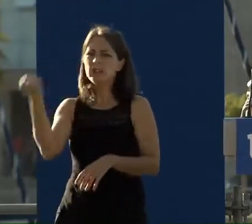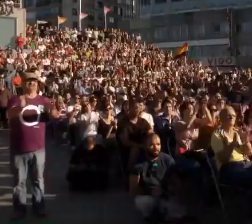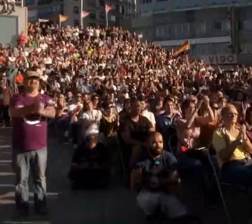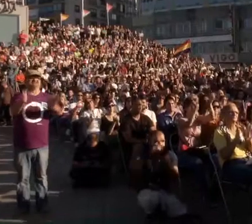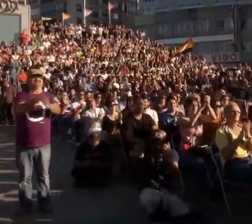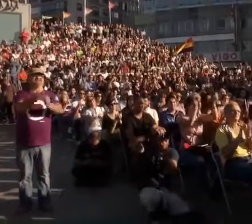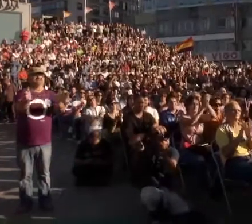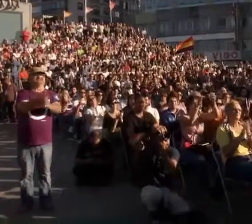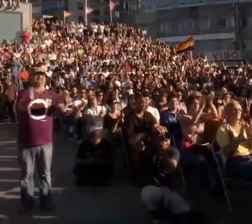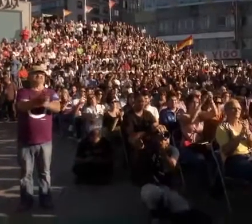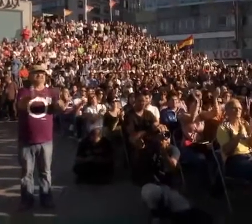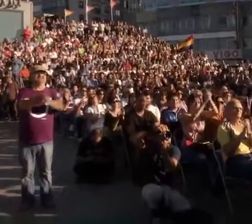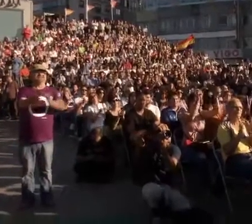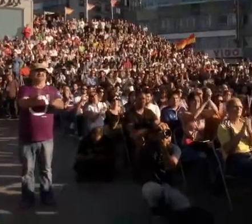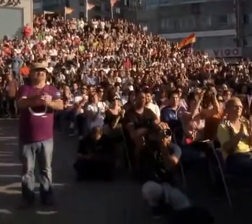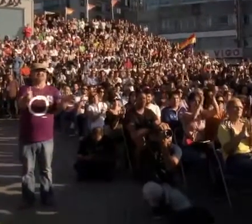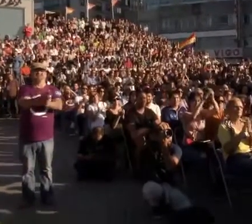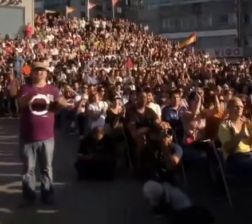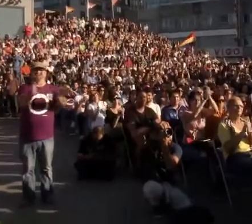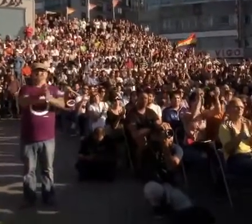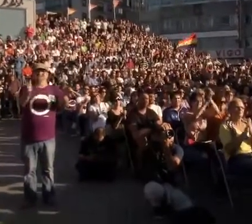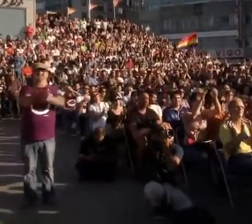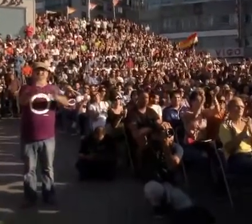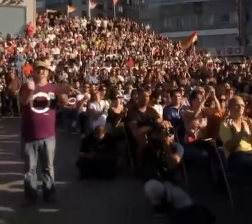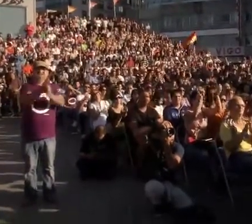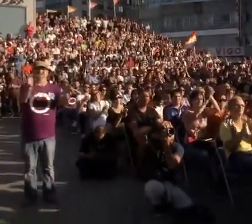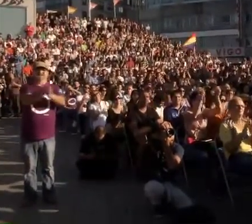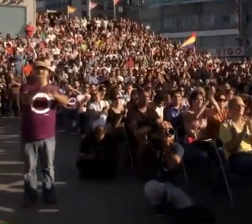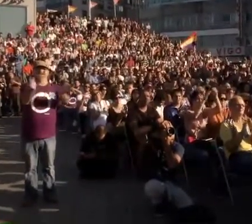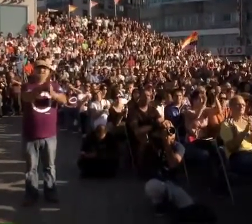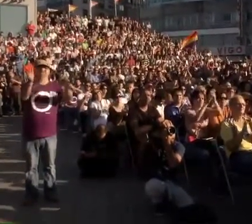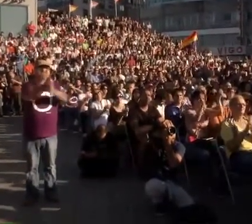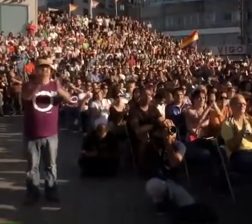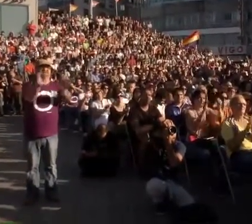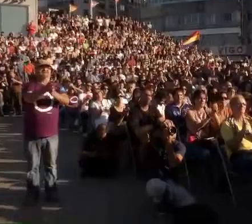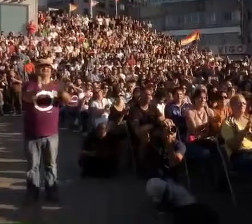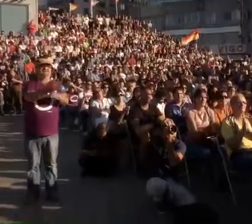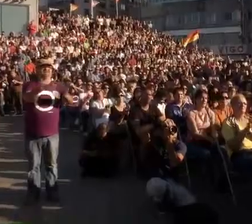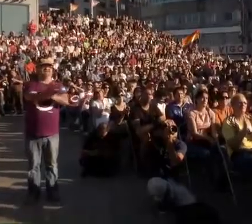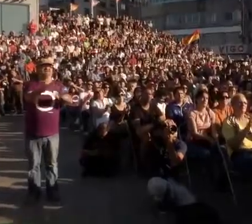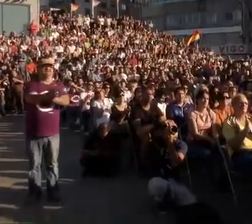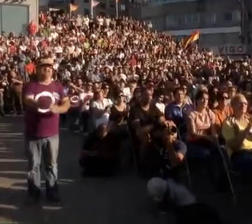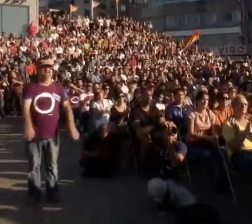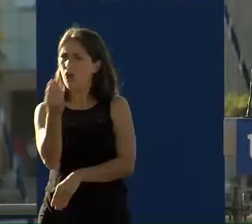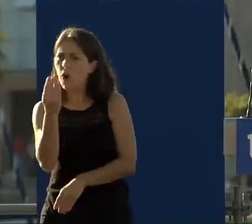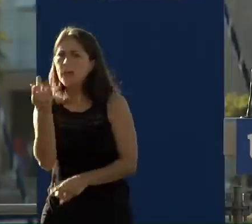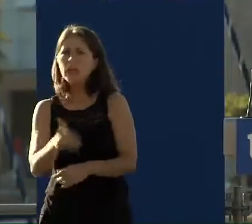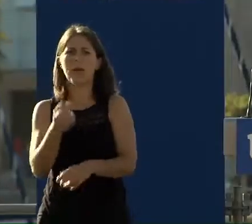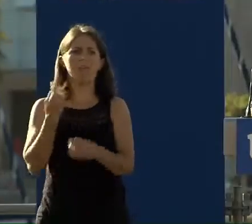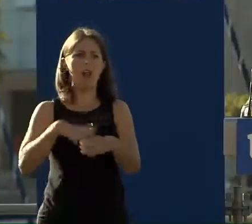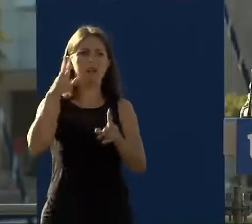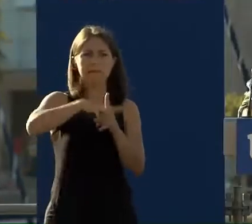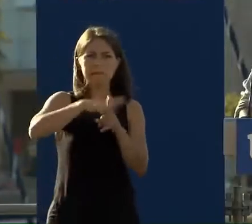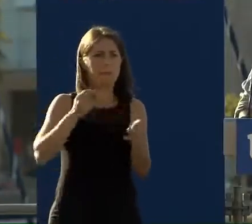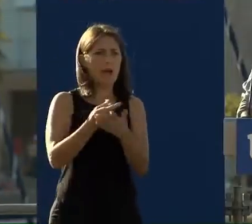a mocidades en futuro, somos a universidades en saída, somos a calefacción apagada, somos o comedor do colexio, somos os recibos en pagar,